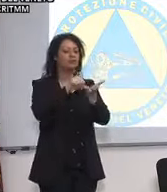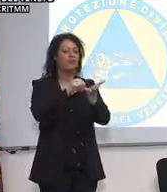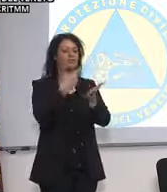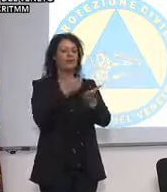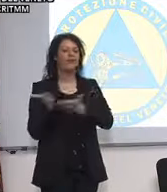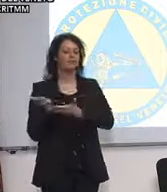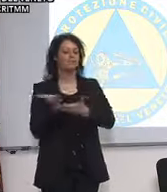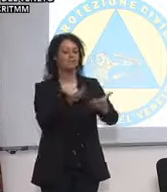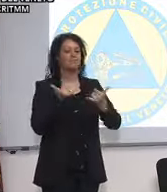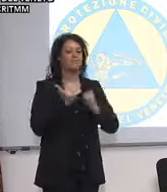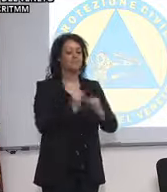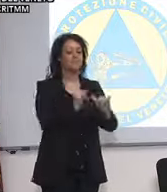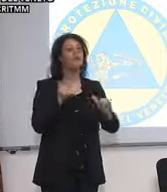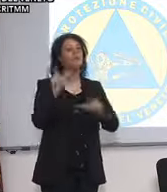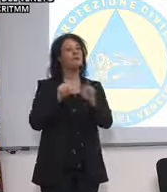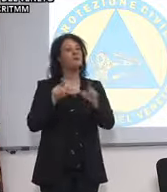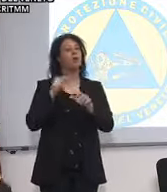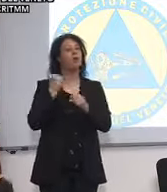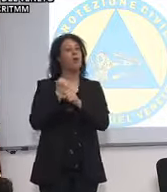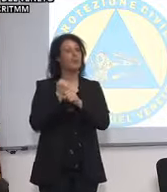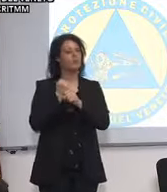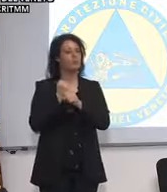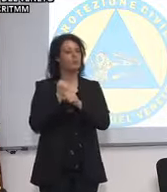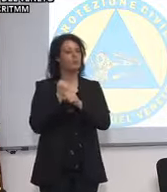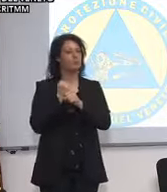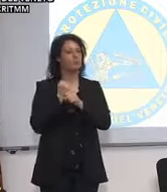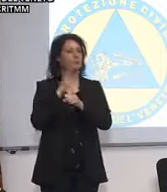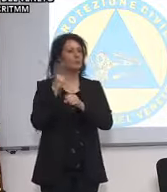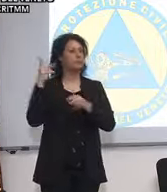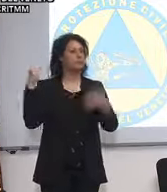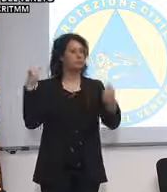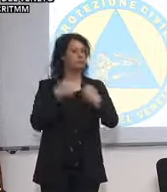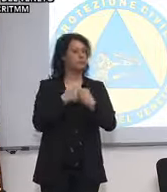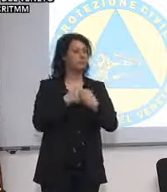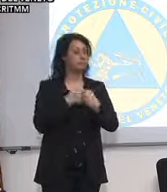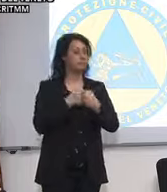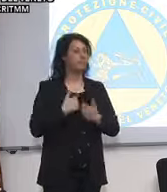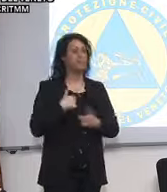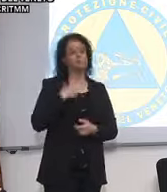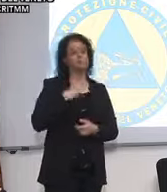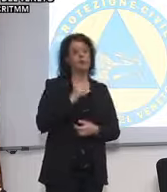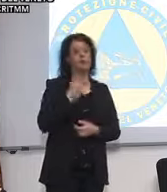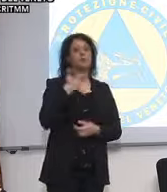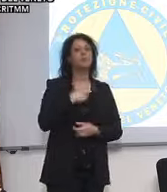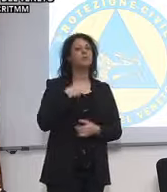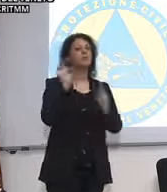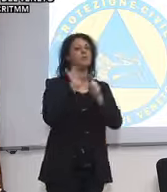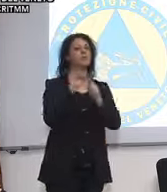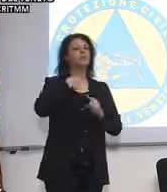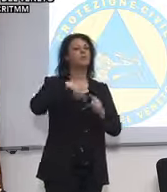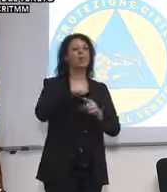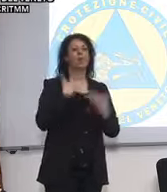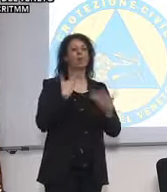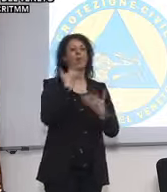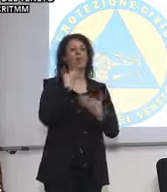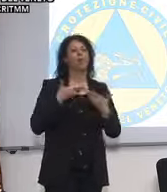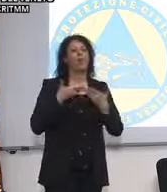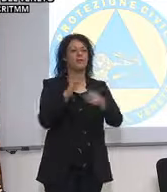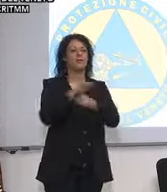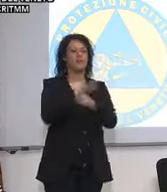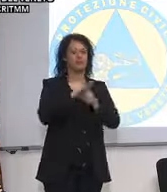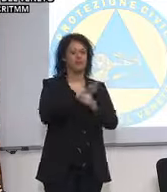Io spero di no, perché il nostro obiettivo è quello comunque di dare una mano alle famiglie. Non è facile e auspichiamo, e